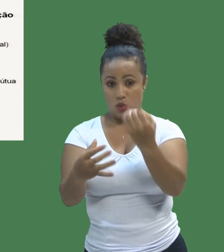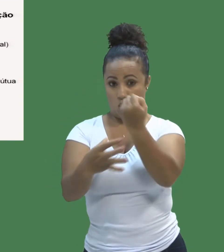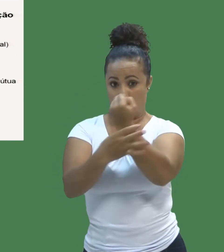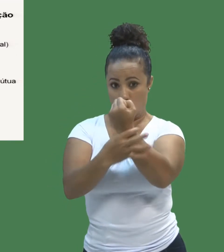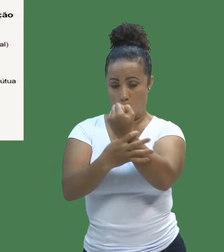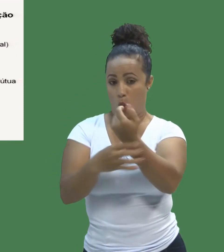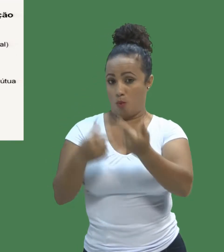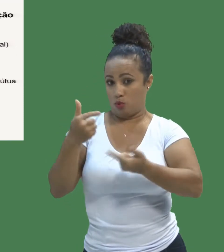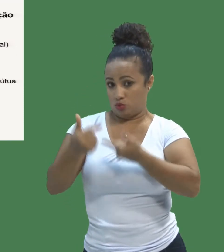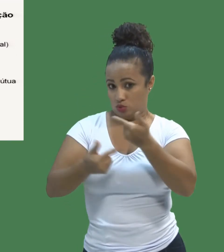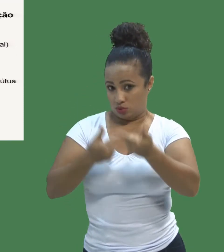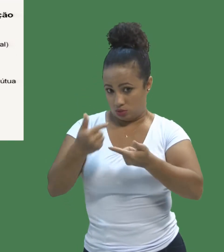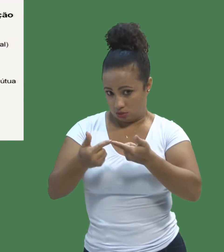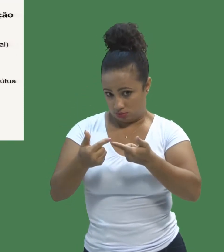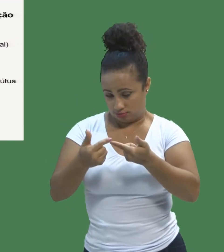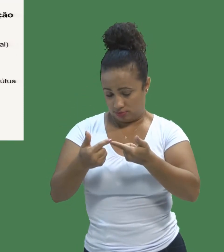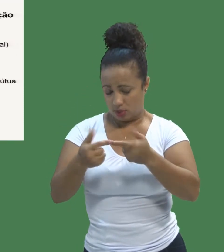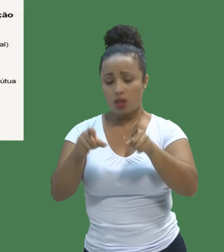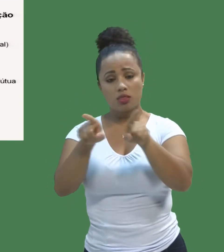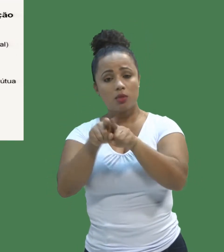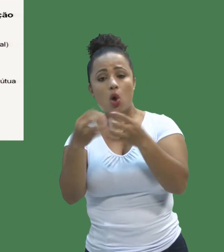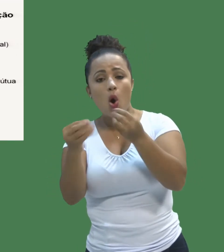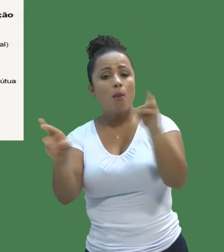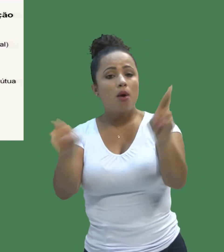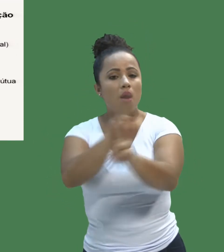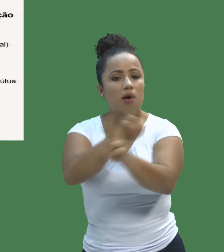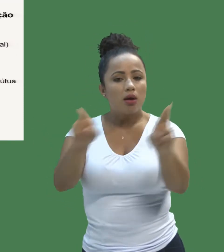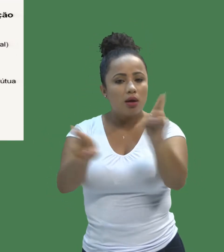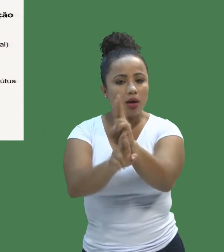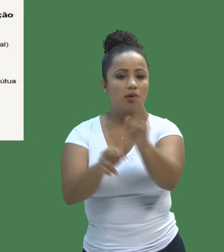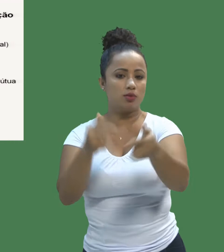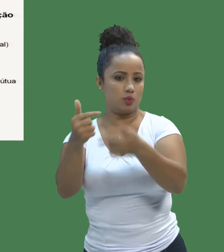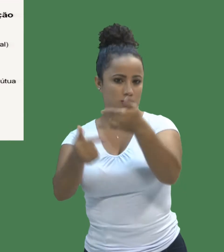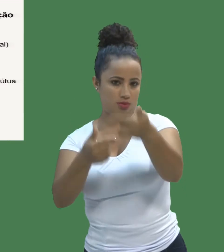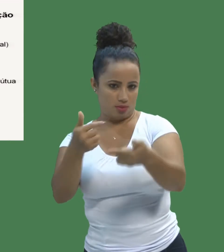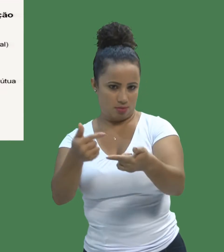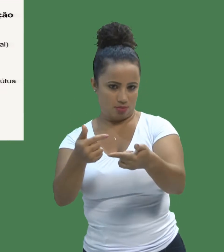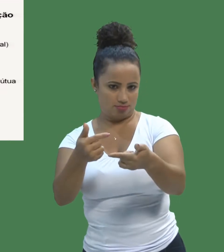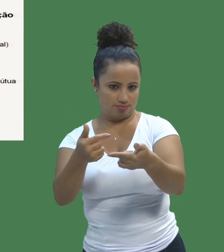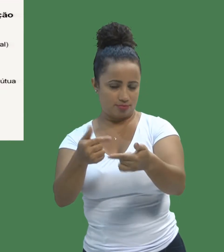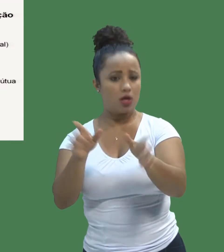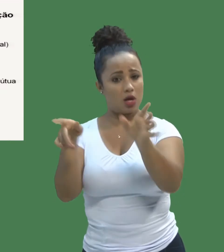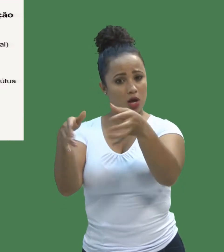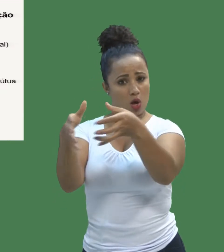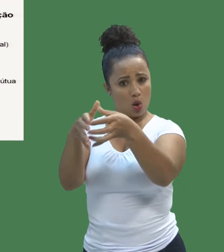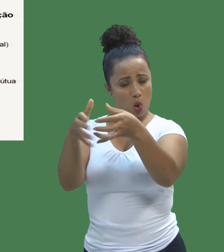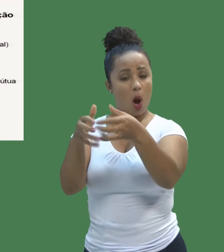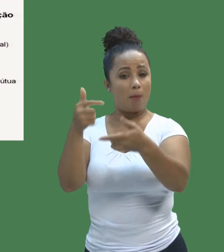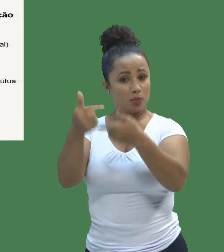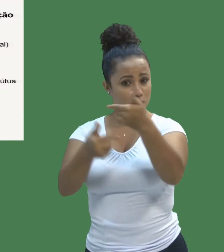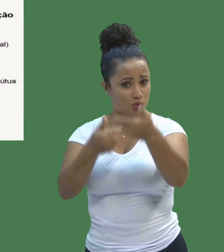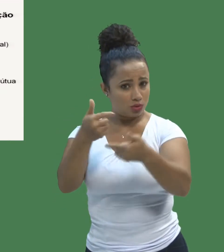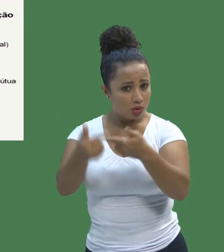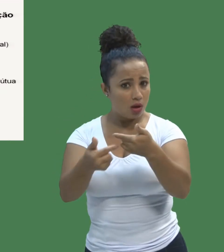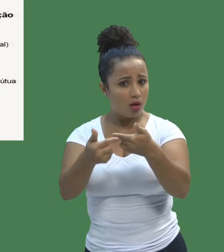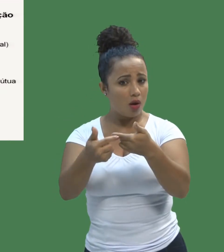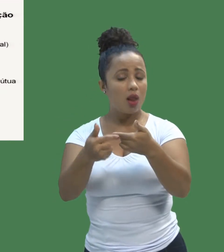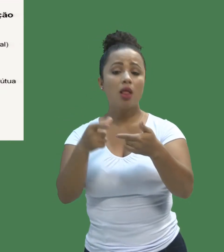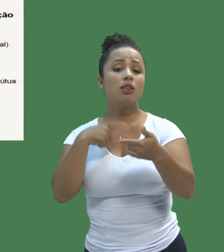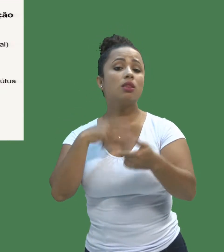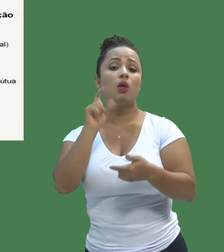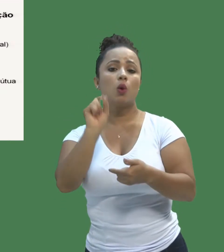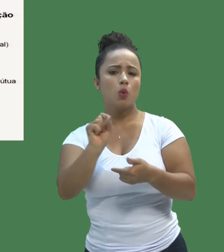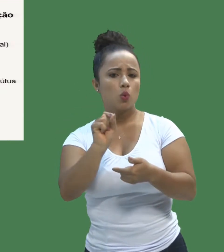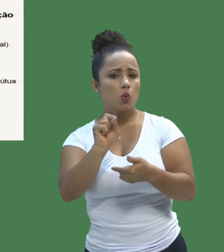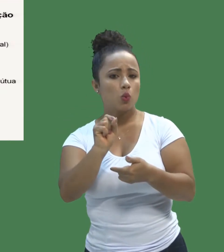produção e pelas relações de produção. As forças de produção constituem